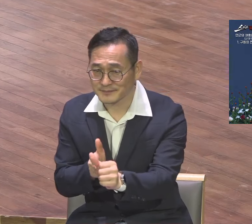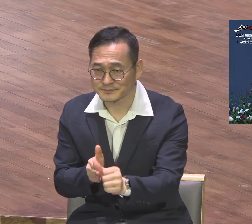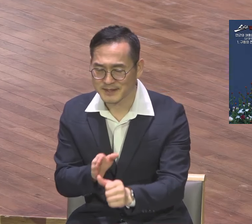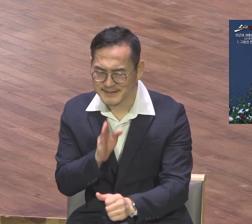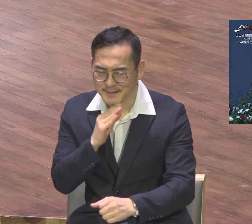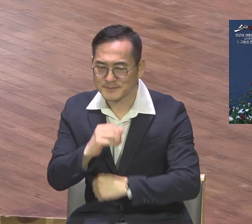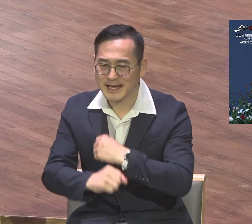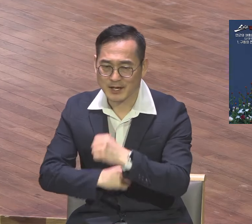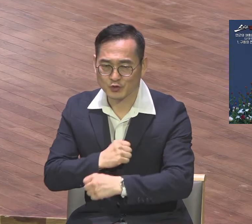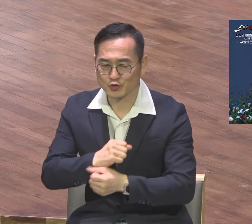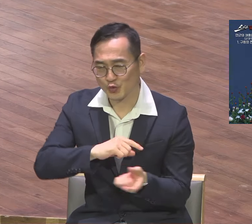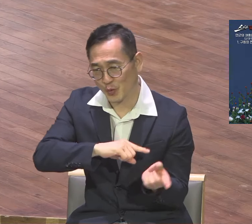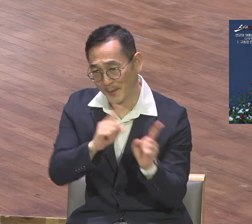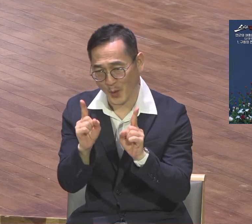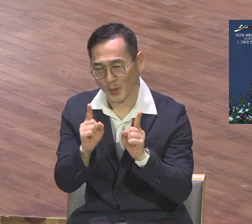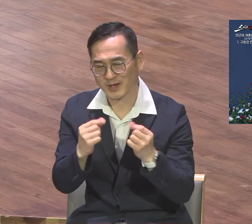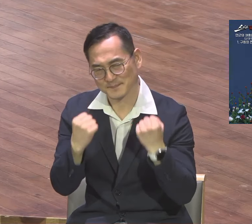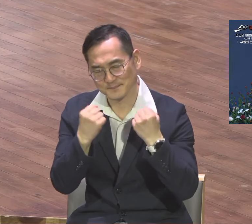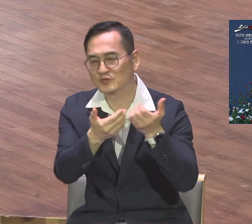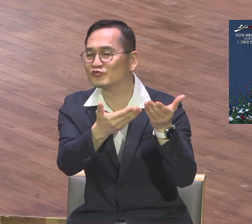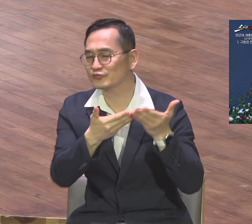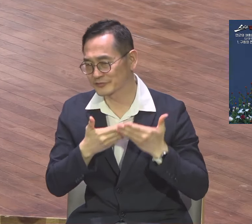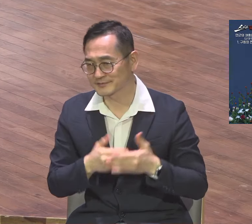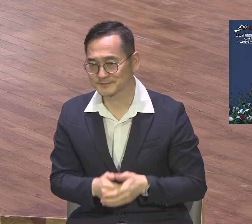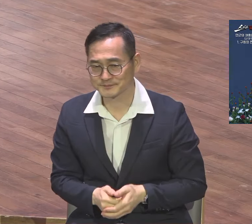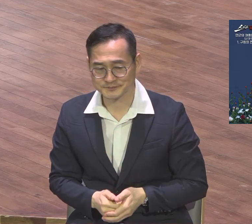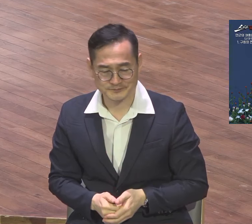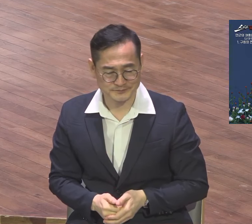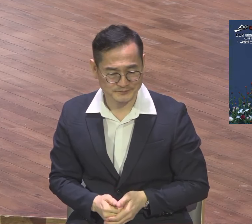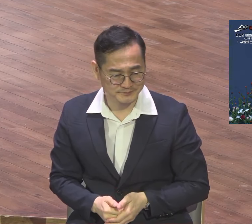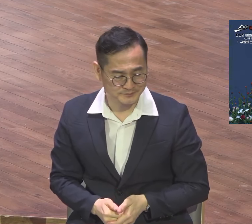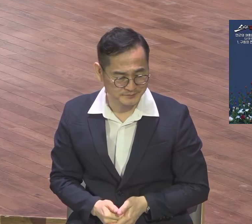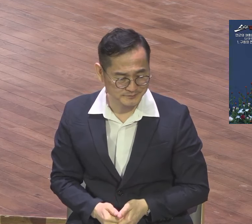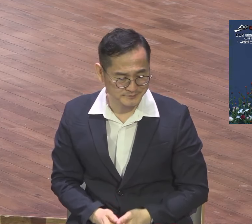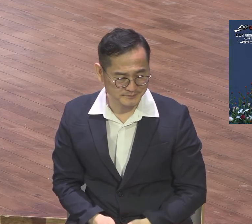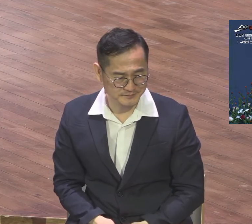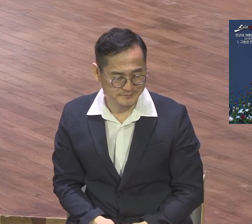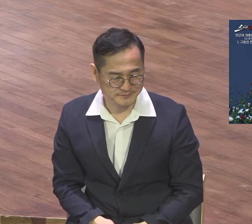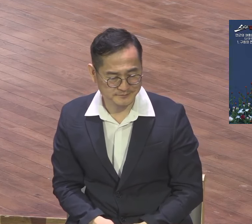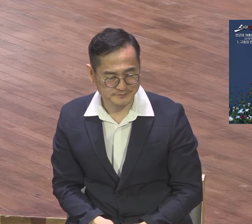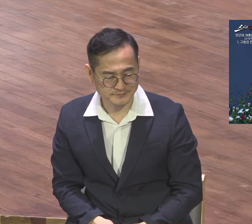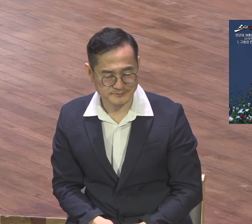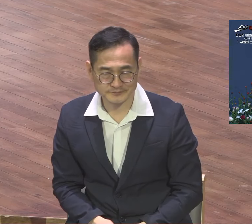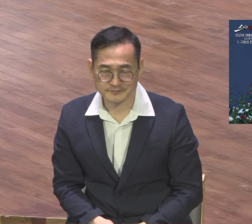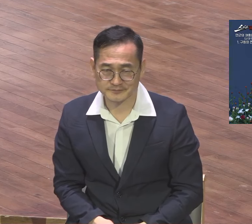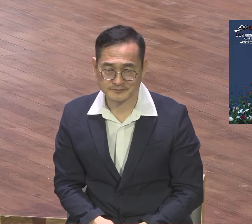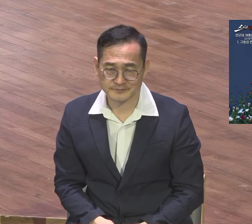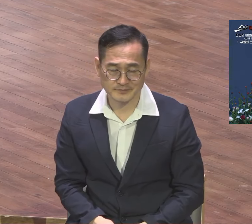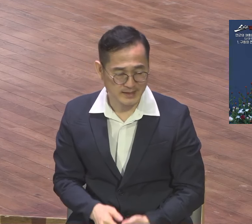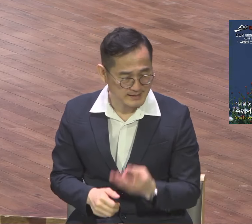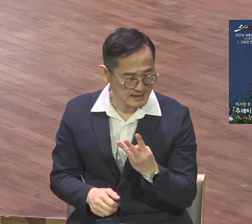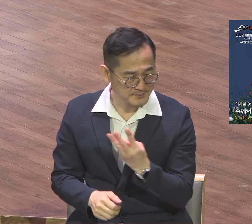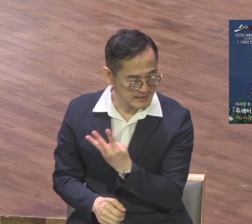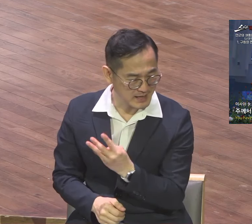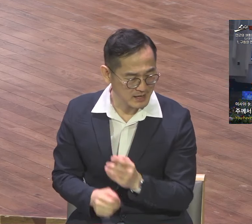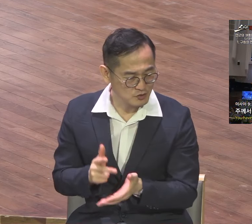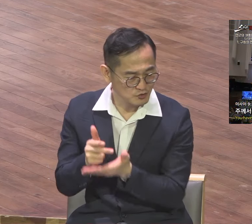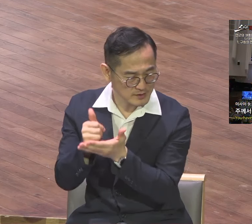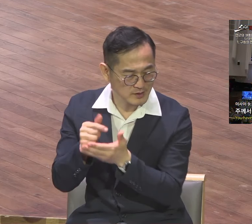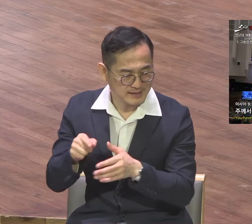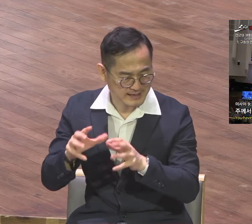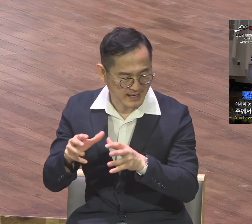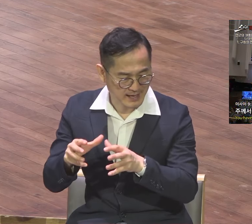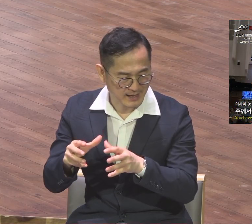자유와 회복을 주시는 분이십니다. 본문 3절 4절에 이 사실을 아주 정확하게 밝히고 있습니다. 3절입니다. 주께서